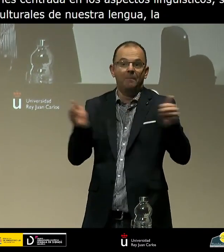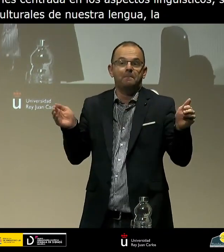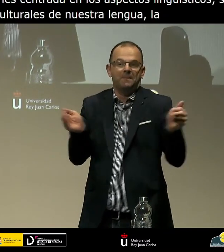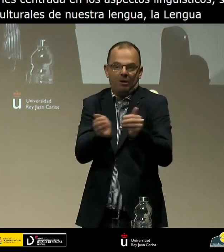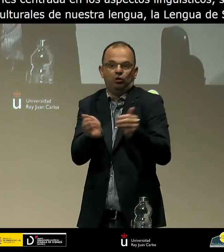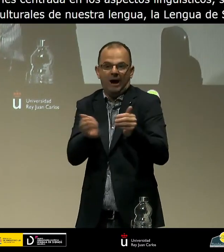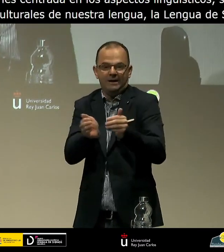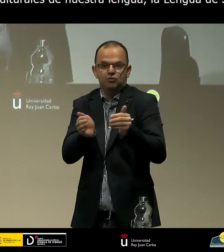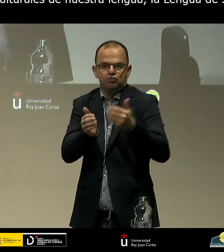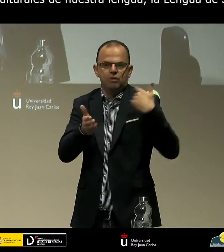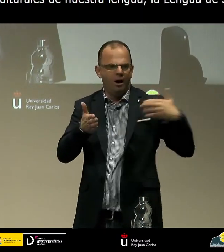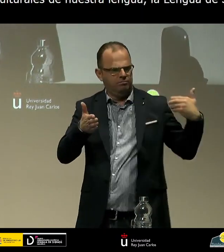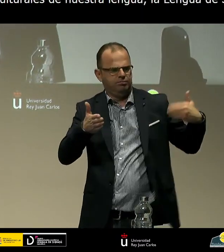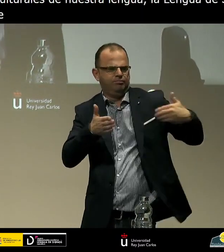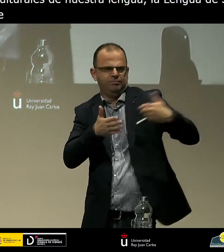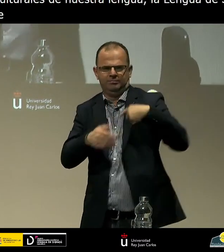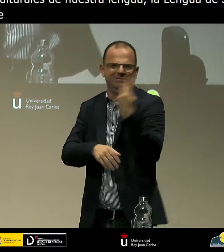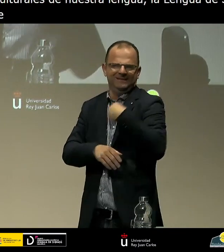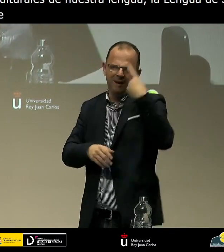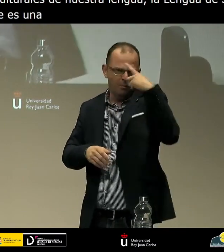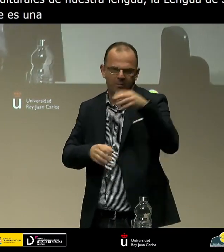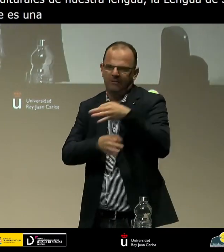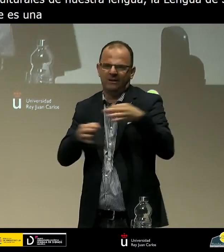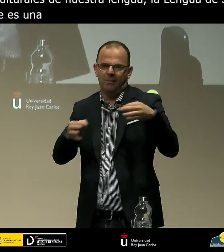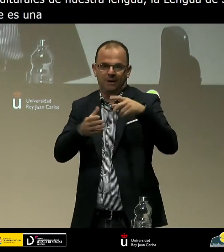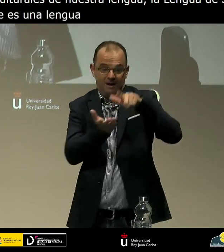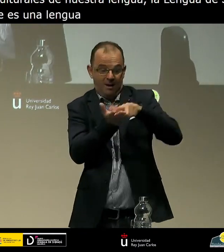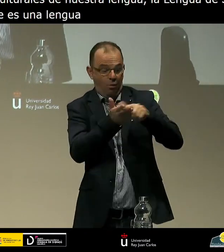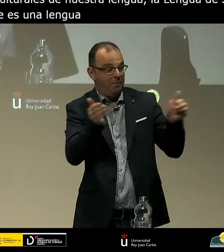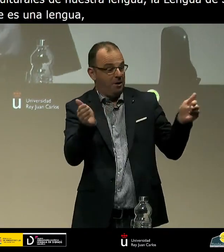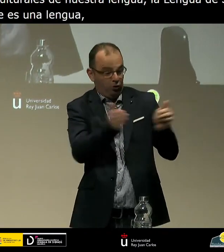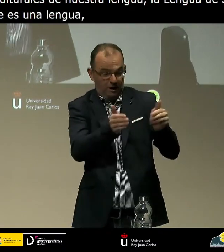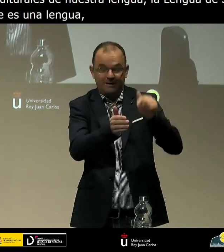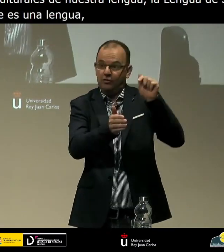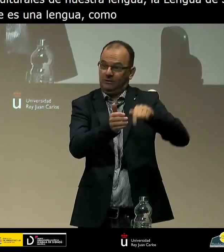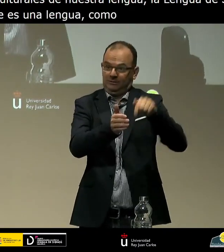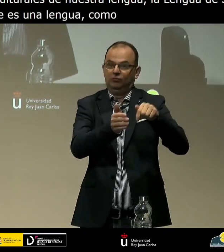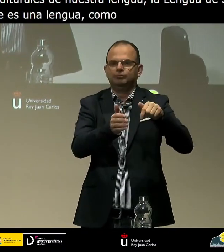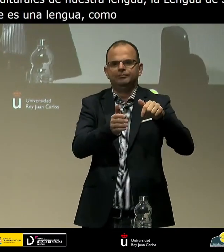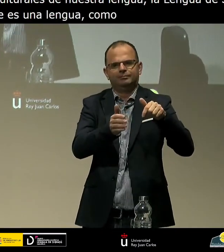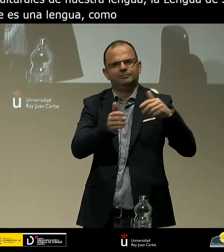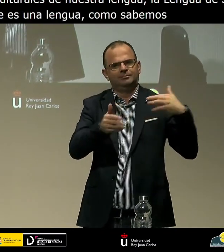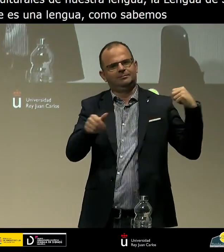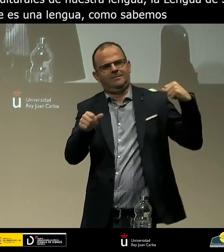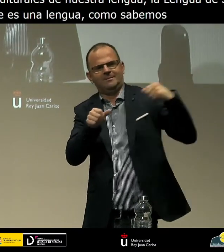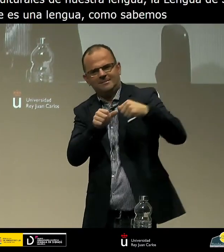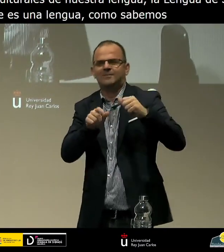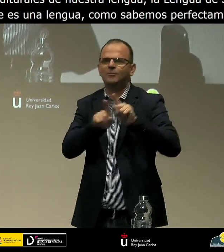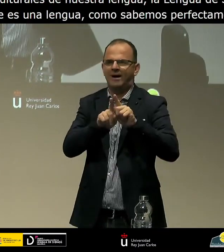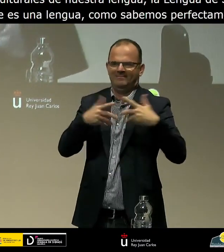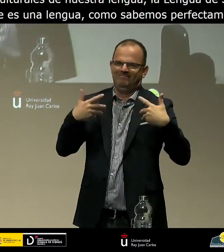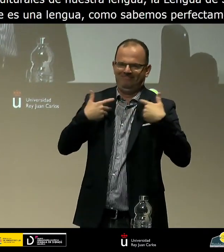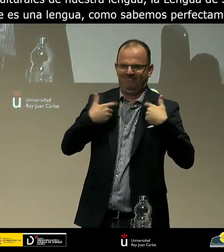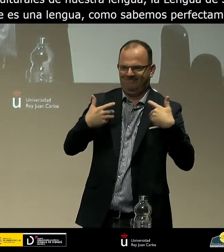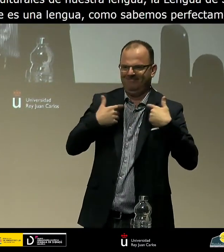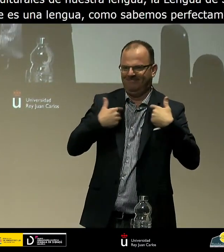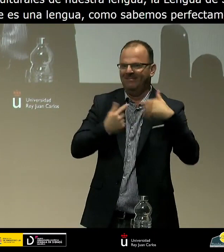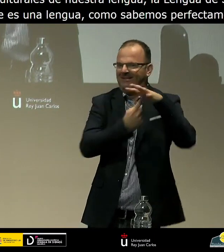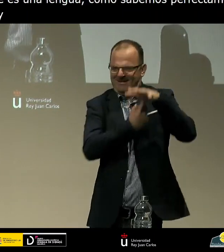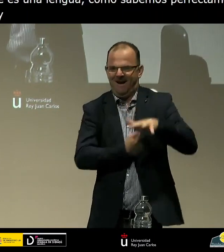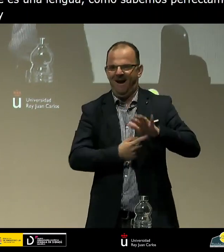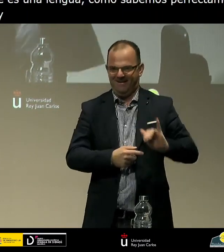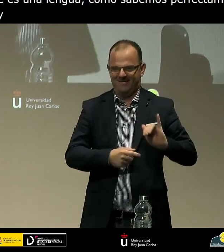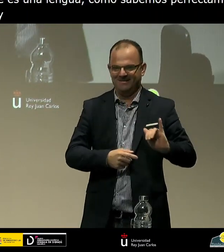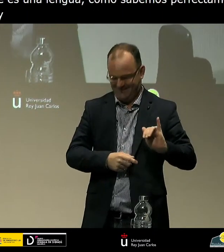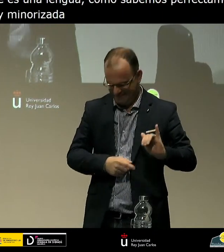En tanto que es una lengua, como sabemos perfectamente, minoritaria y minorizada,